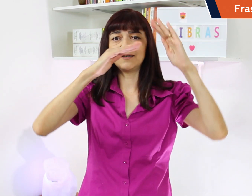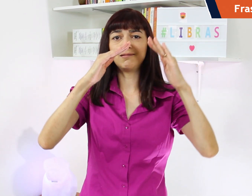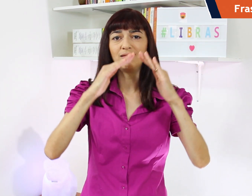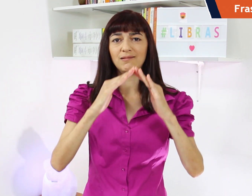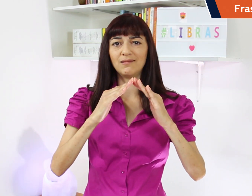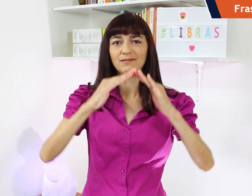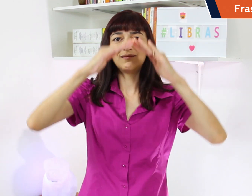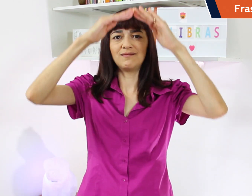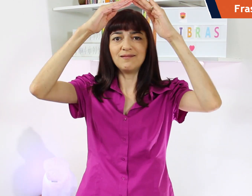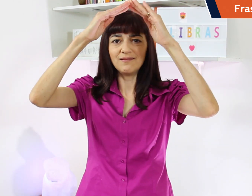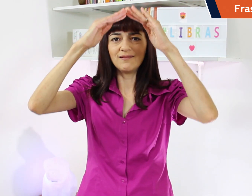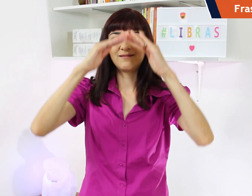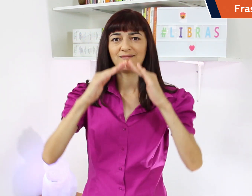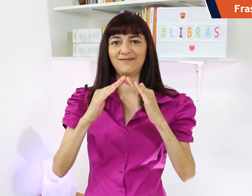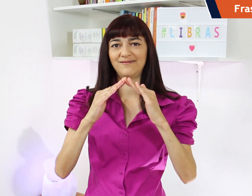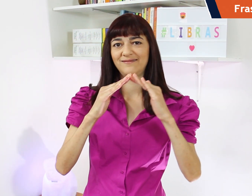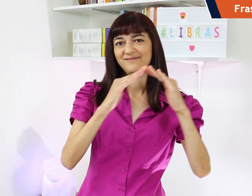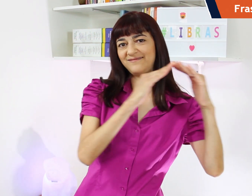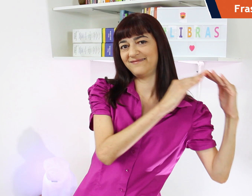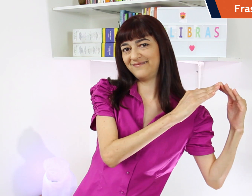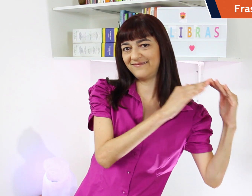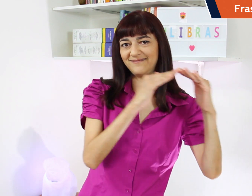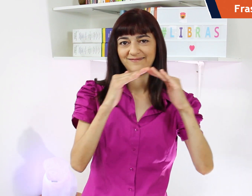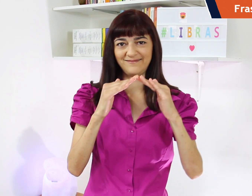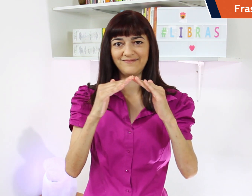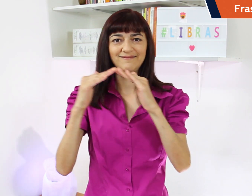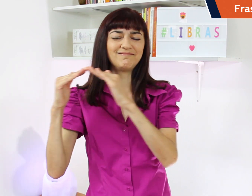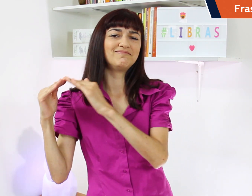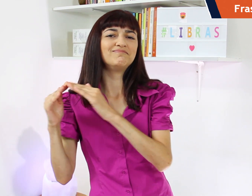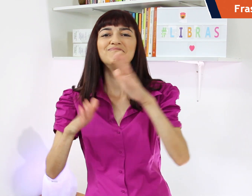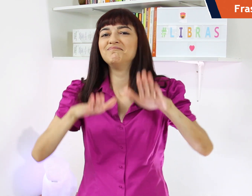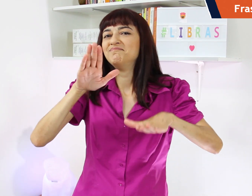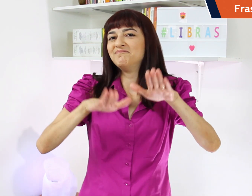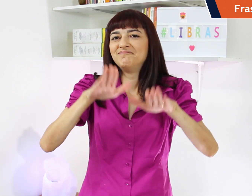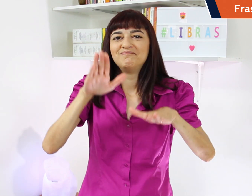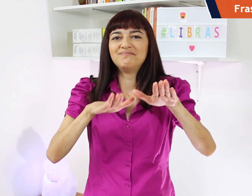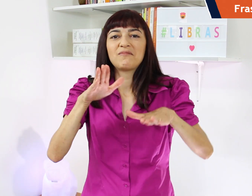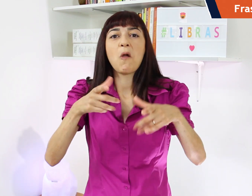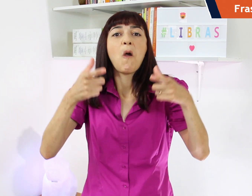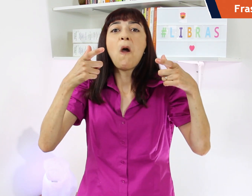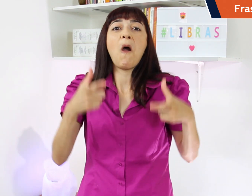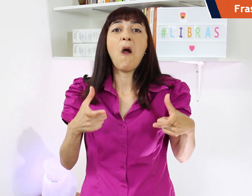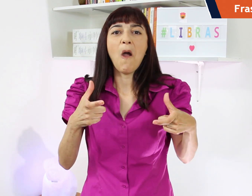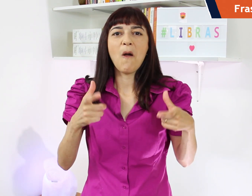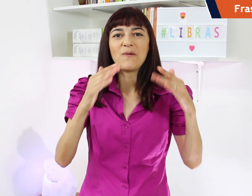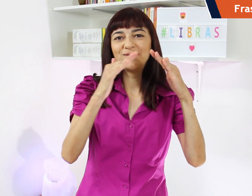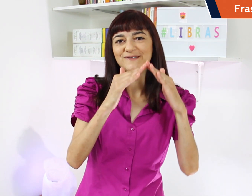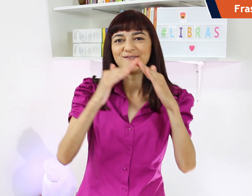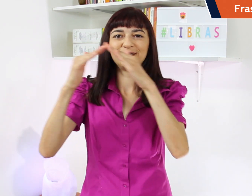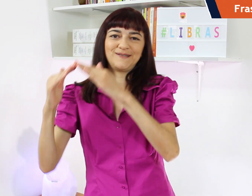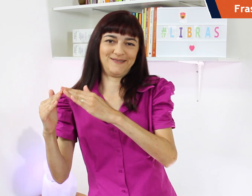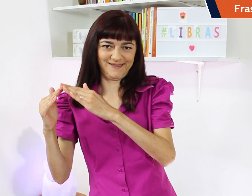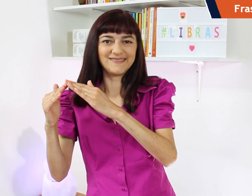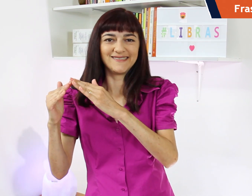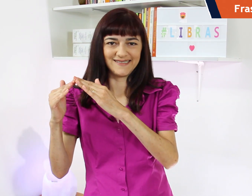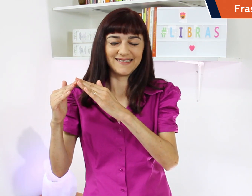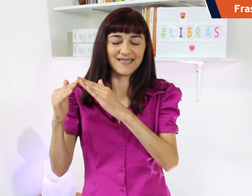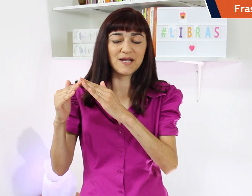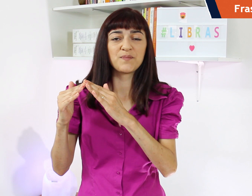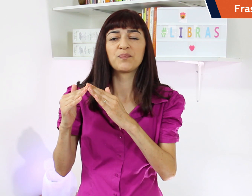para cima. Às vezes é uma vizinha que mora no apartamento acima de você, em outro andar. Ou então simplesmente aquela vizinha que mora numa casa